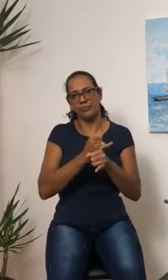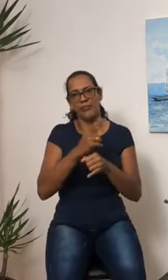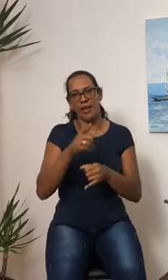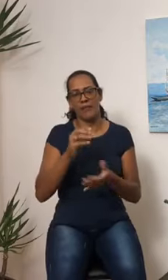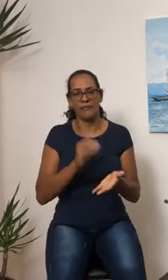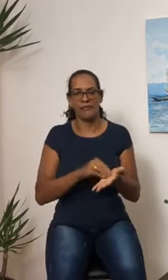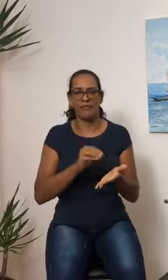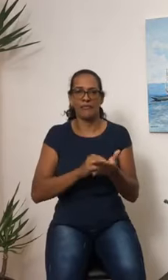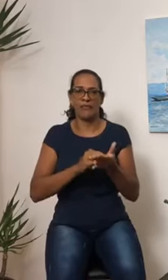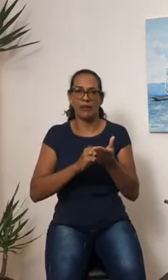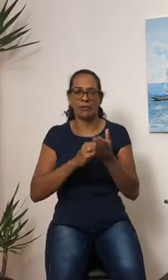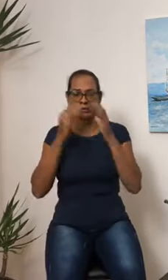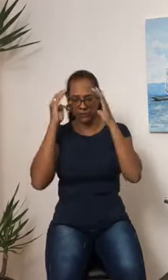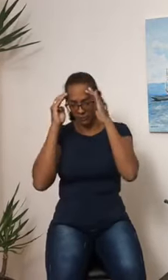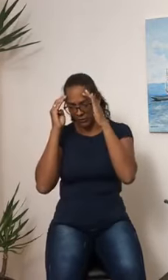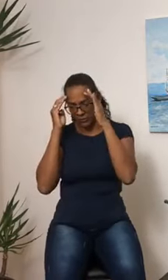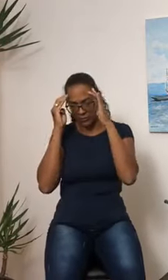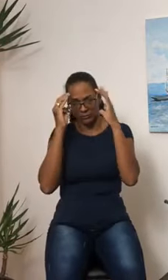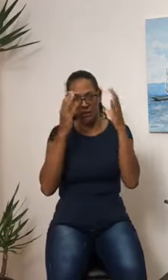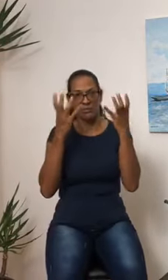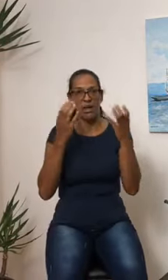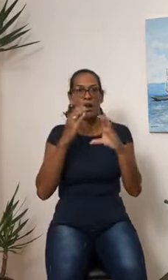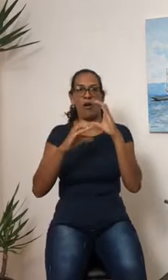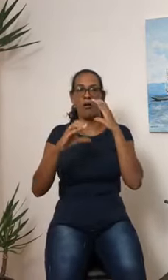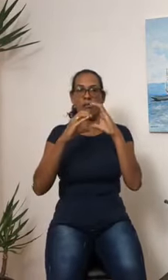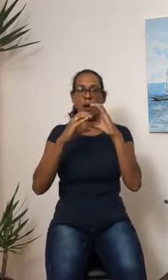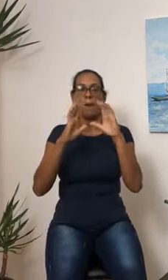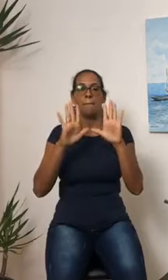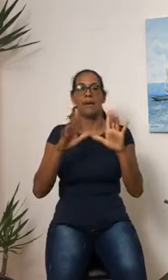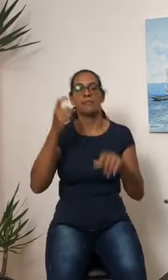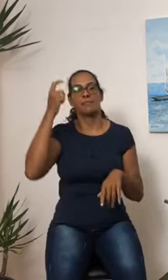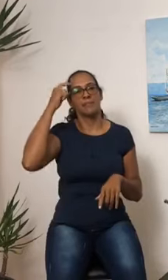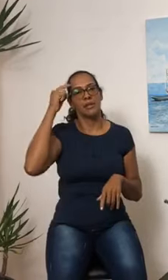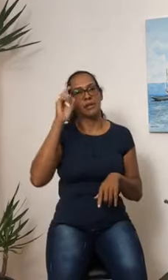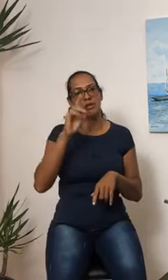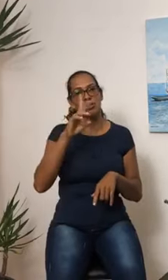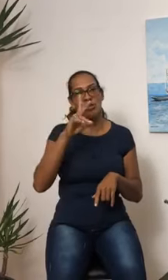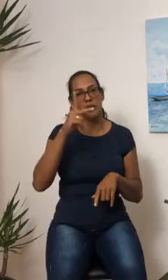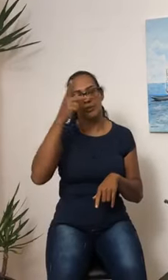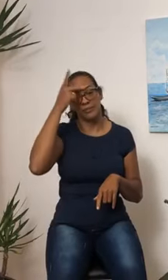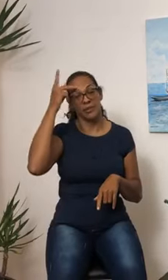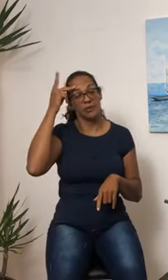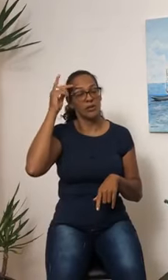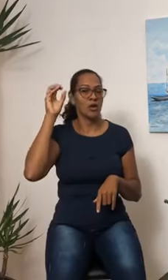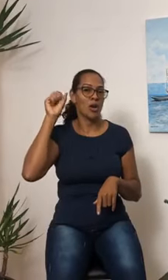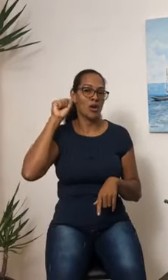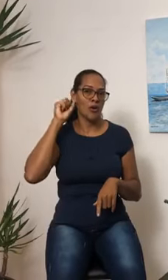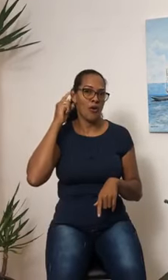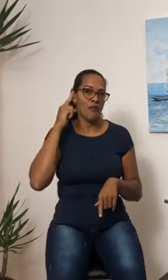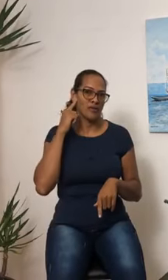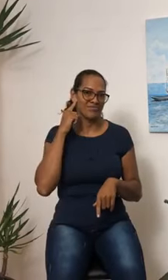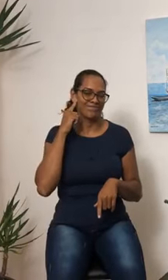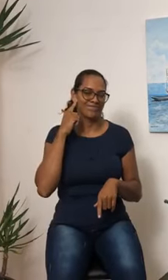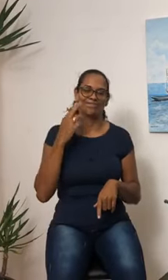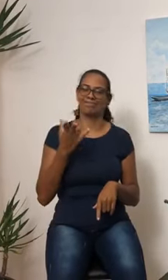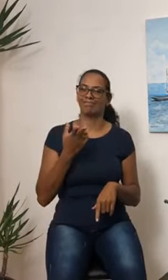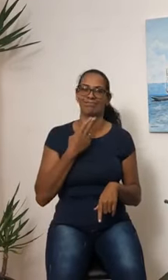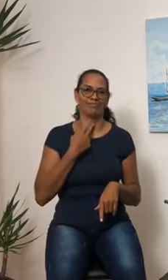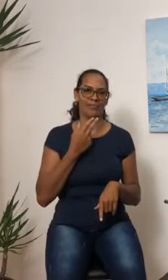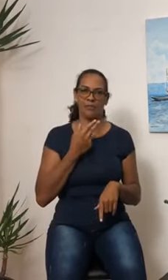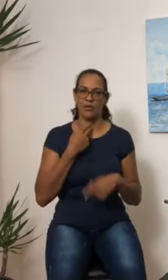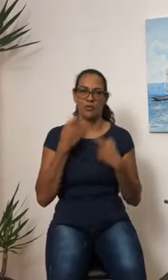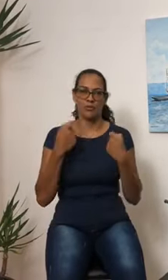uma falta de desrespeito, gente querer comunicar e pensar só no segmento, só quem ouve bem. Só quem ouve bem.